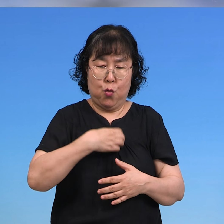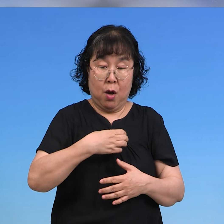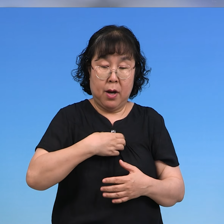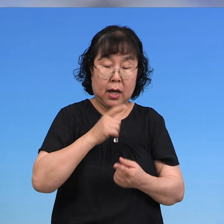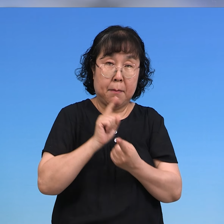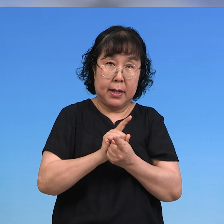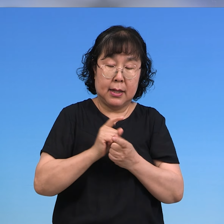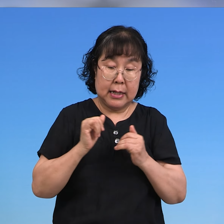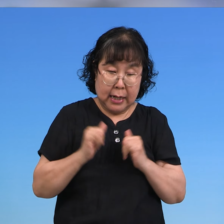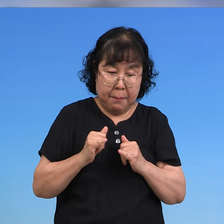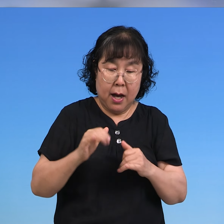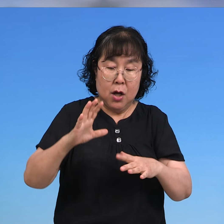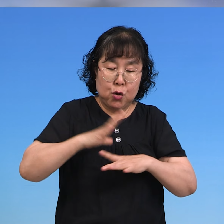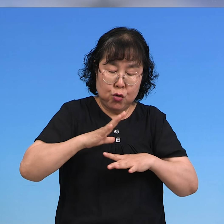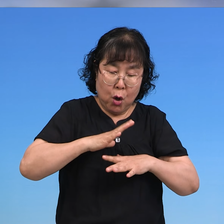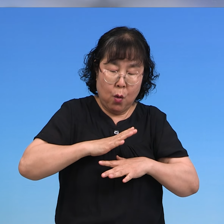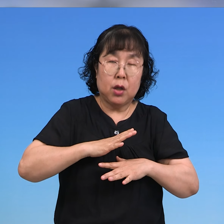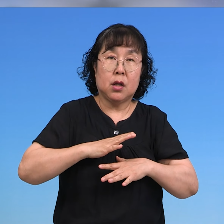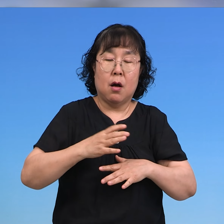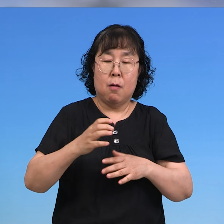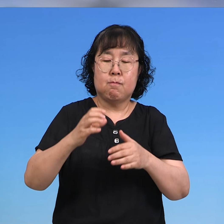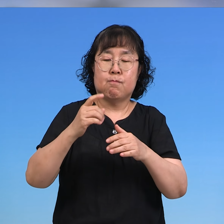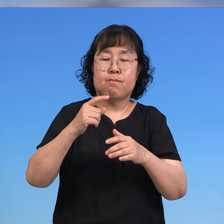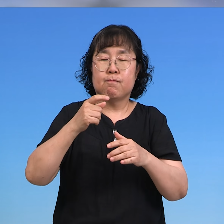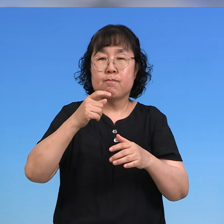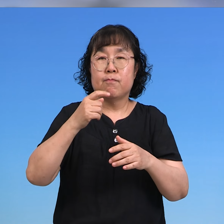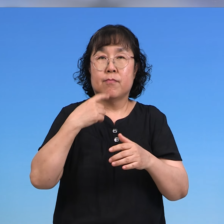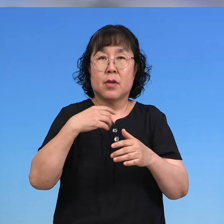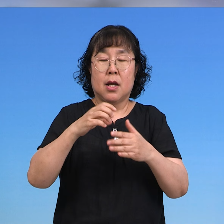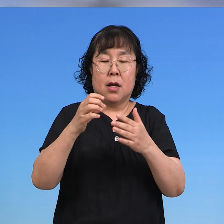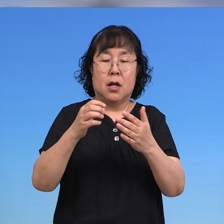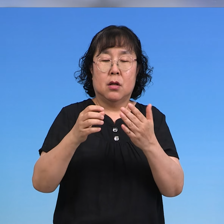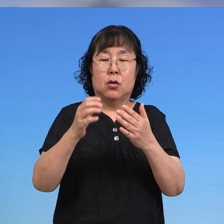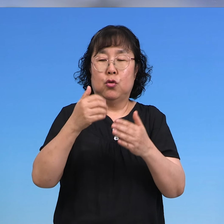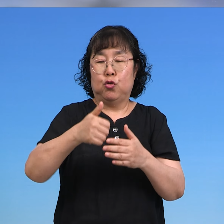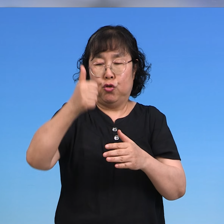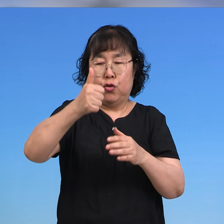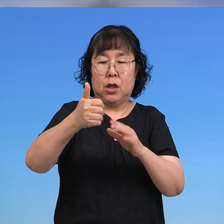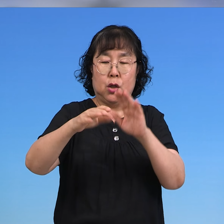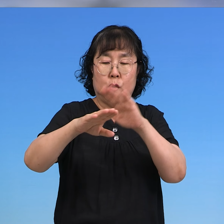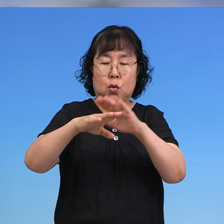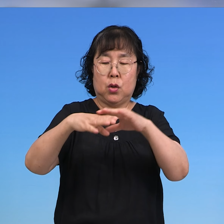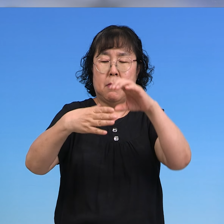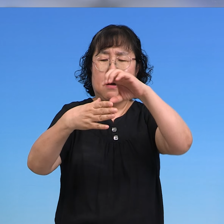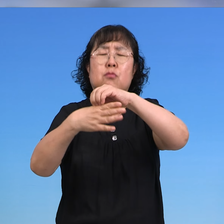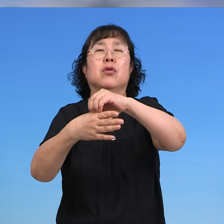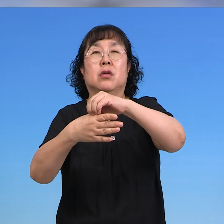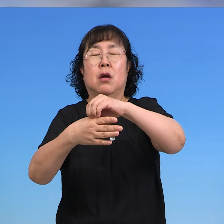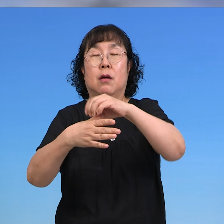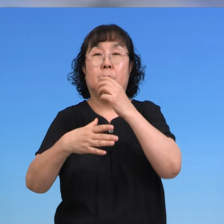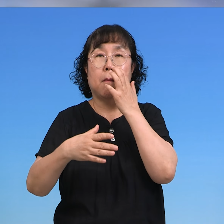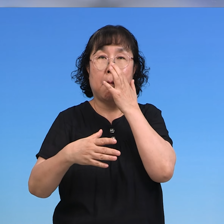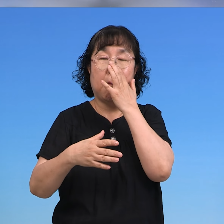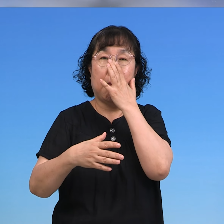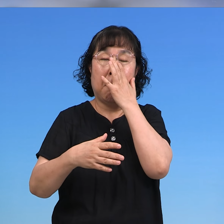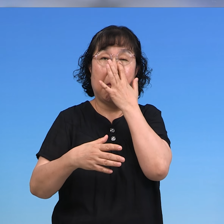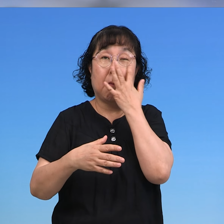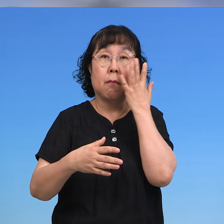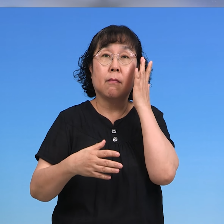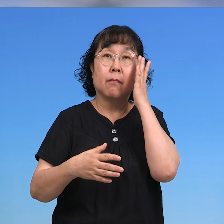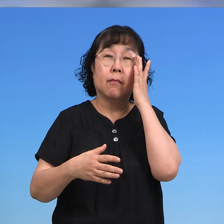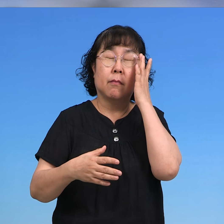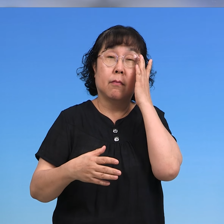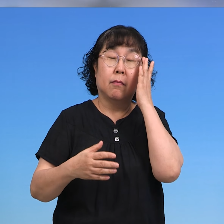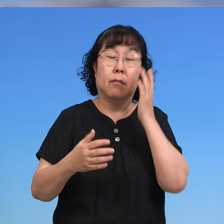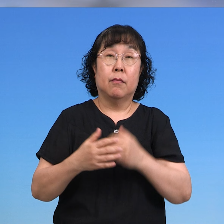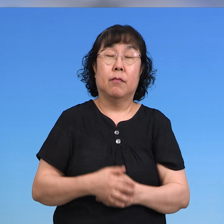그 순간 잊지 못해요. 성도들이 막 이제 막 뒷담화하고 막 이찬수 목사가 저게 인간, 뭐 그런 사람은